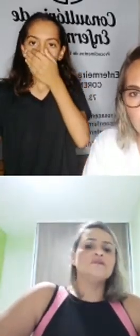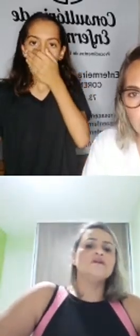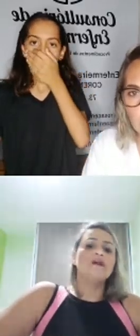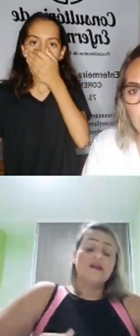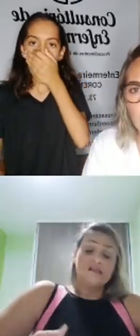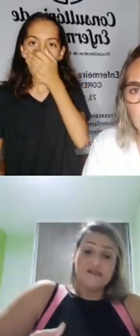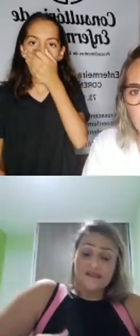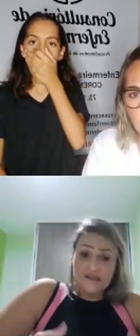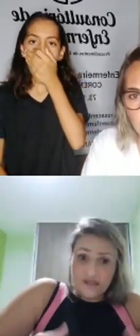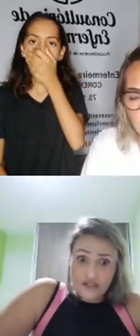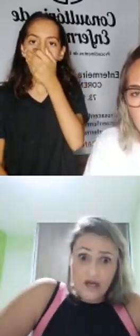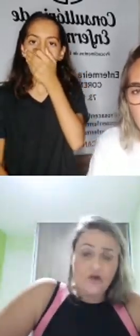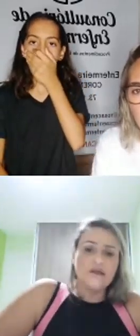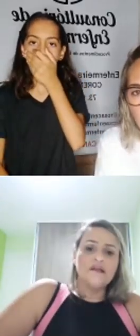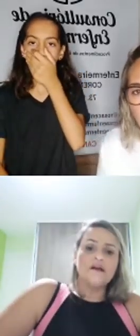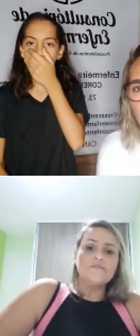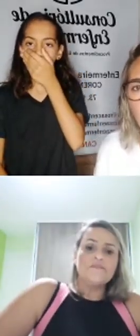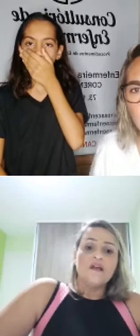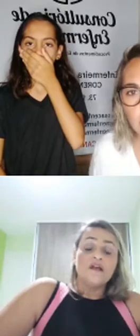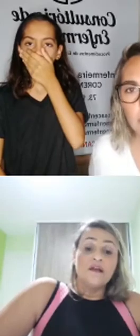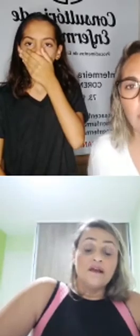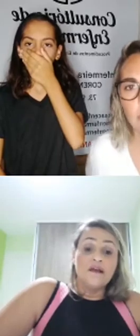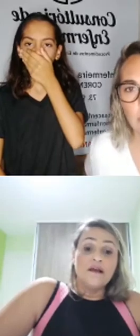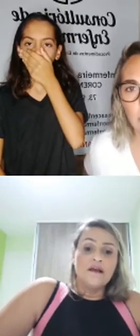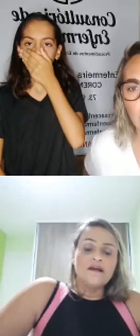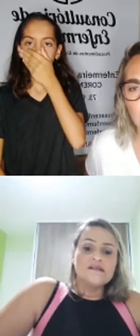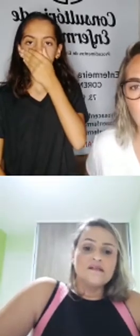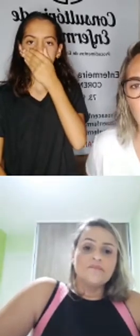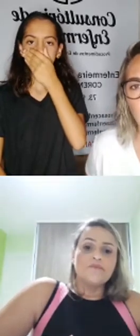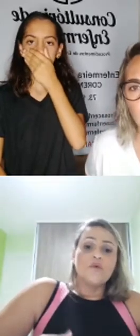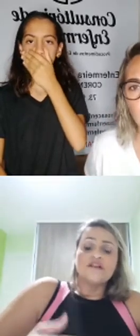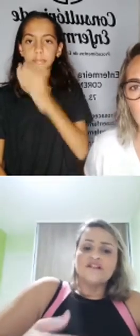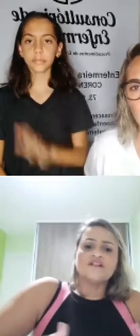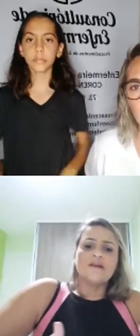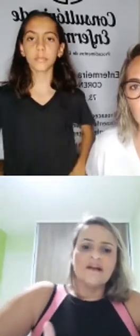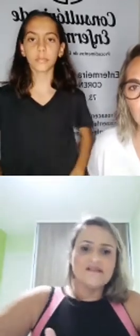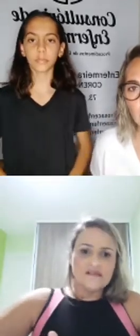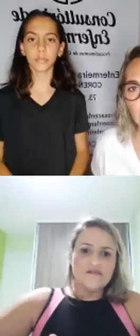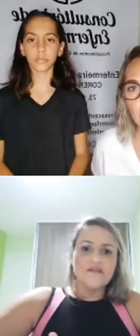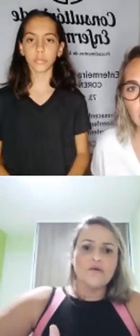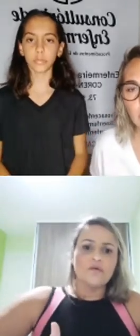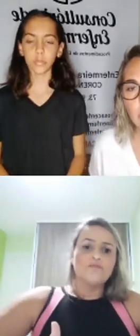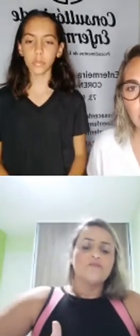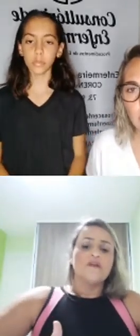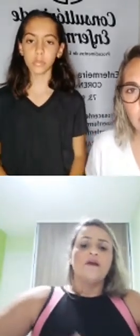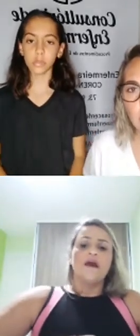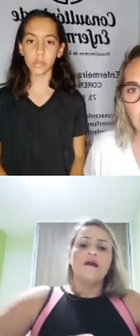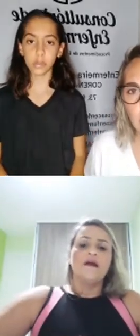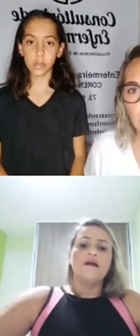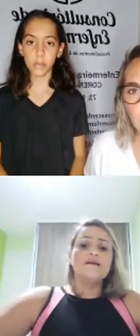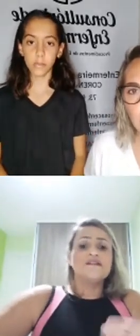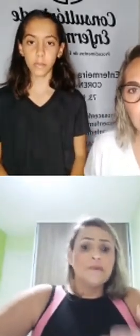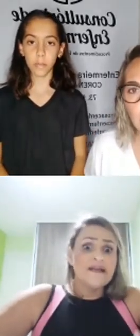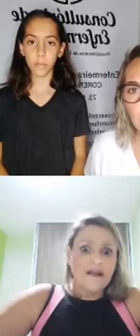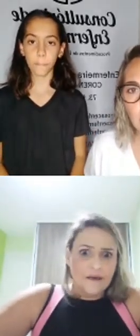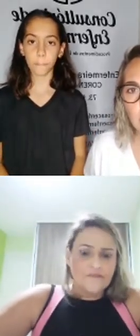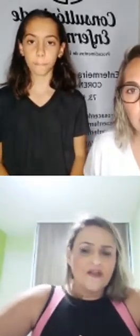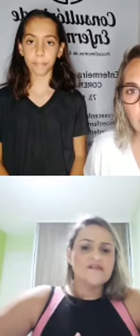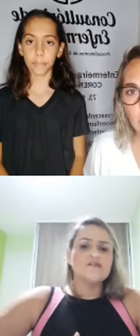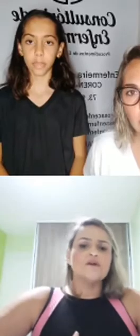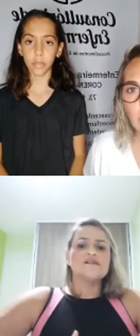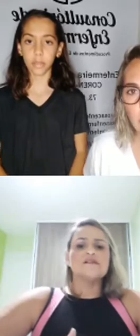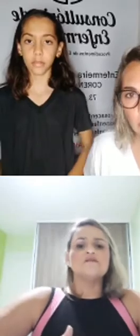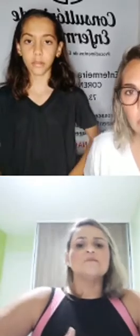de mim, se sentir acolhida. E assim, quando a gente estabelece esse vínculo, explica